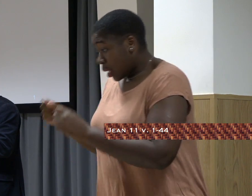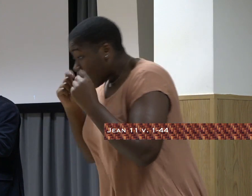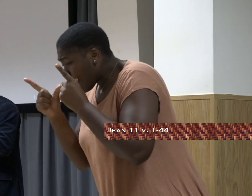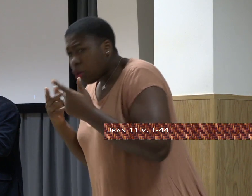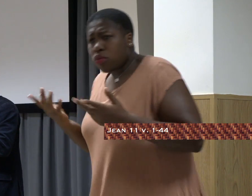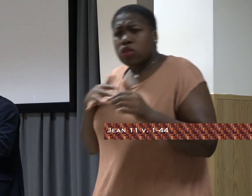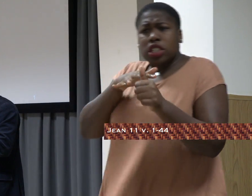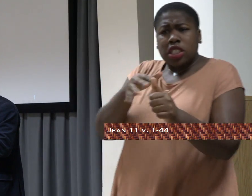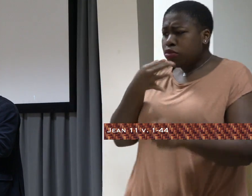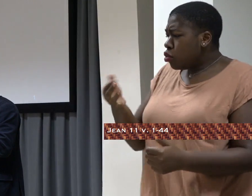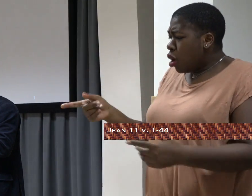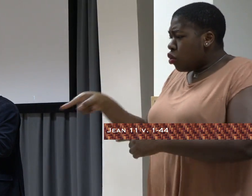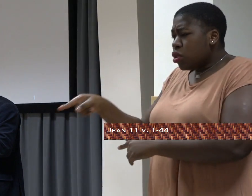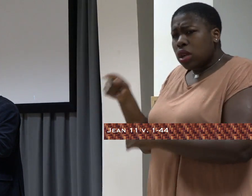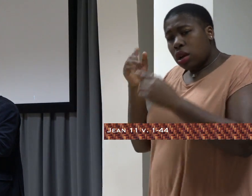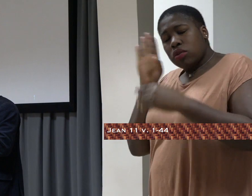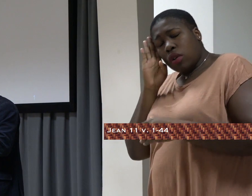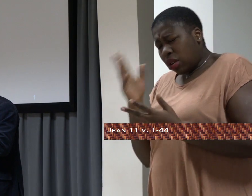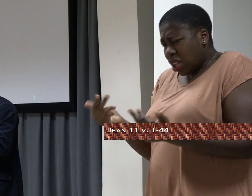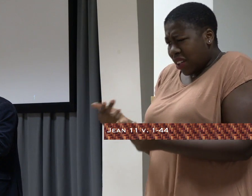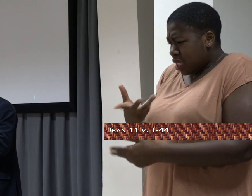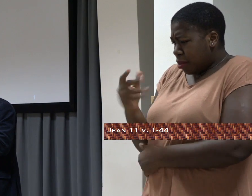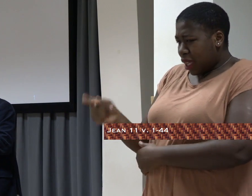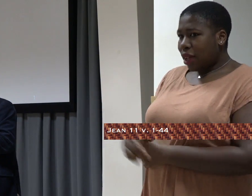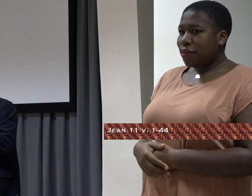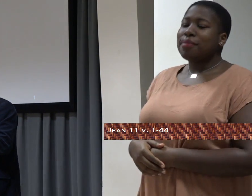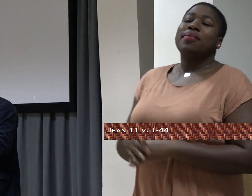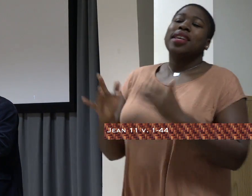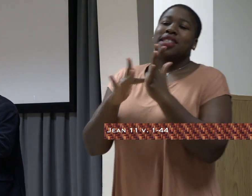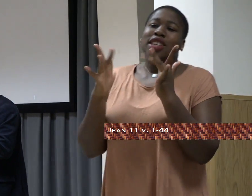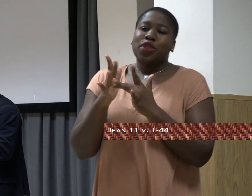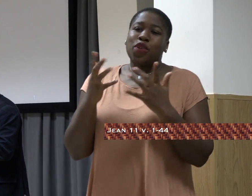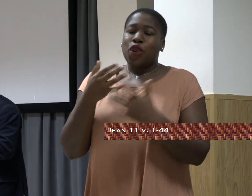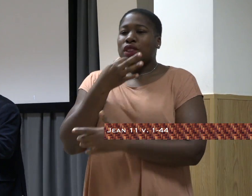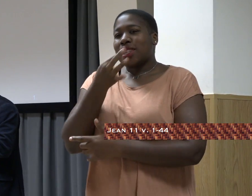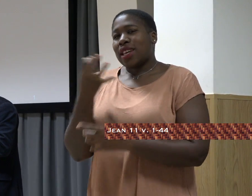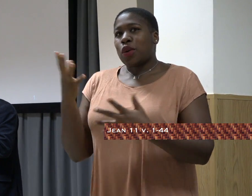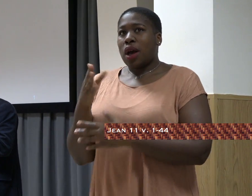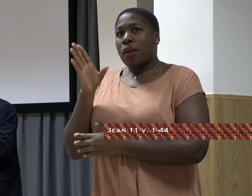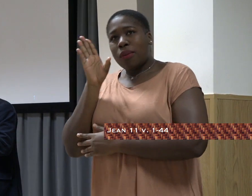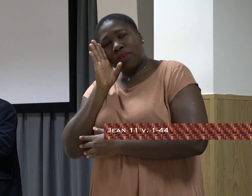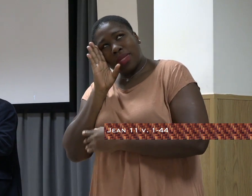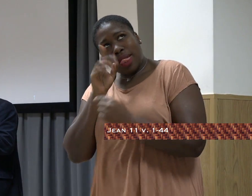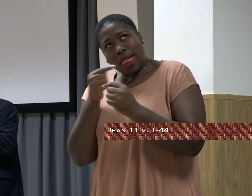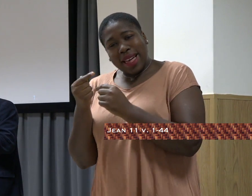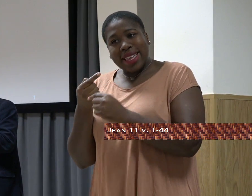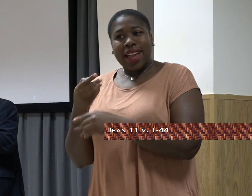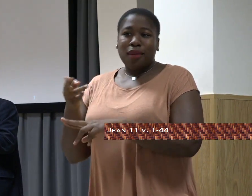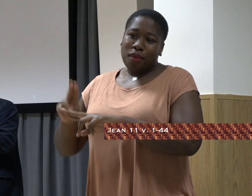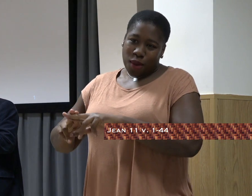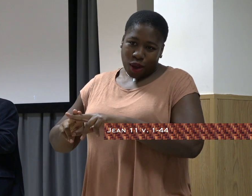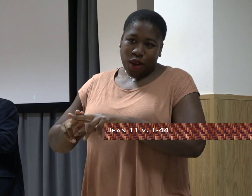dort, il sera guéri. » Jésus avait parlé de sa mort, mais ils crurent qu'il parlait de l'assoupissement du